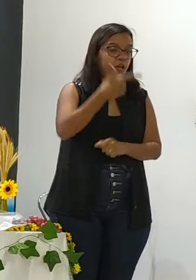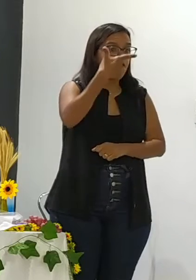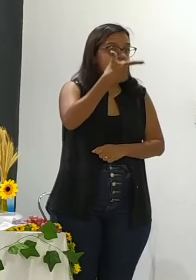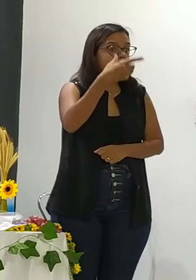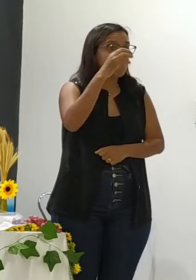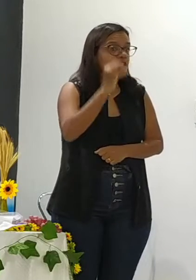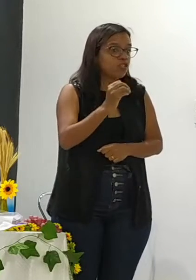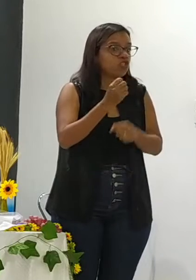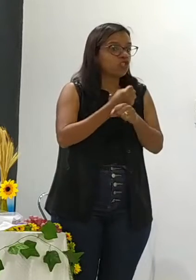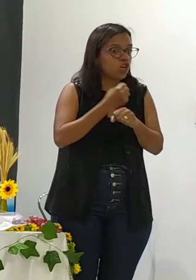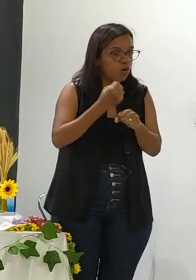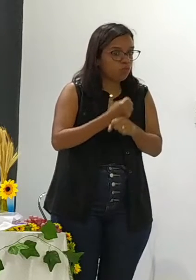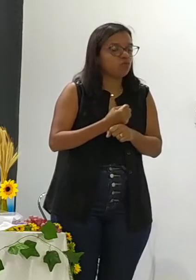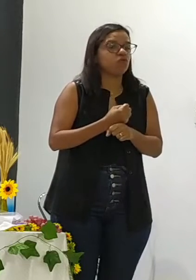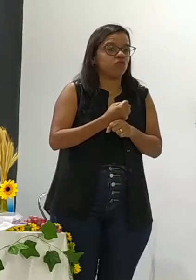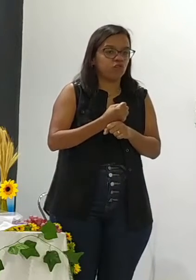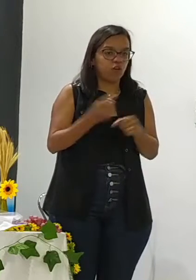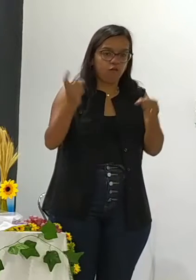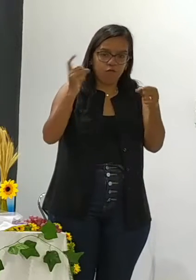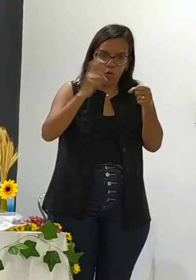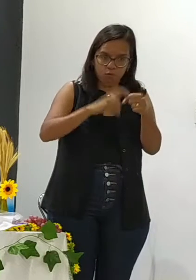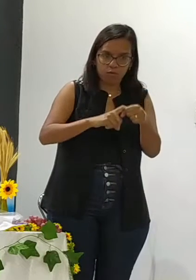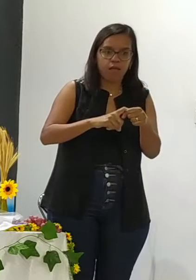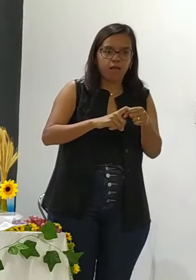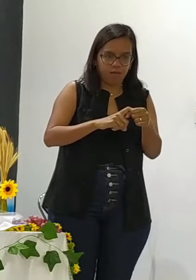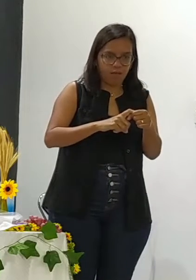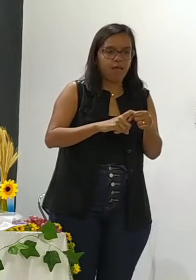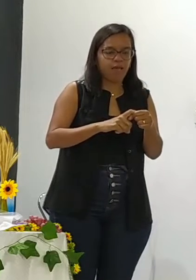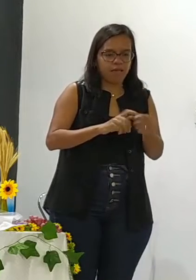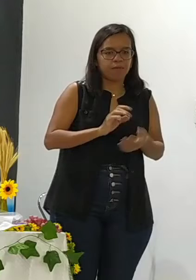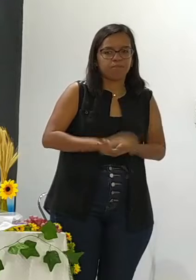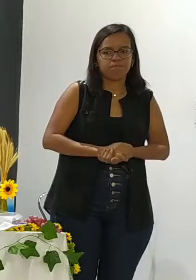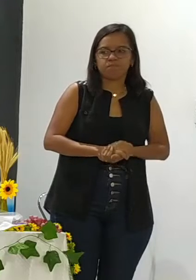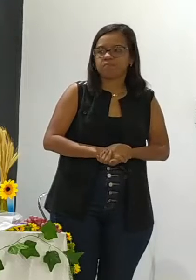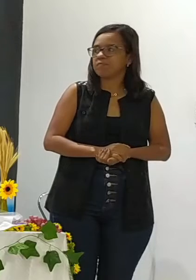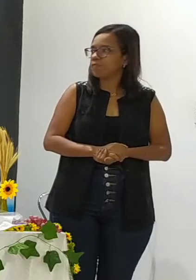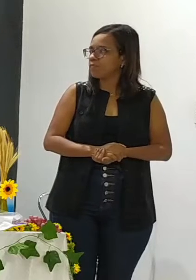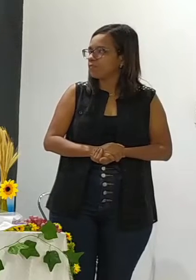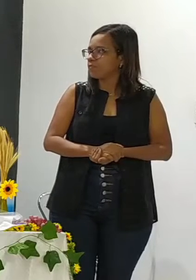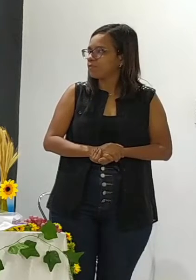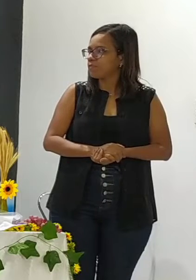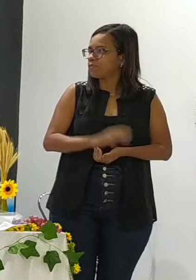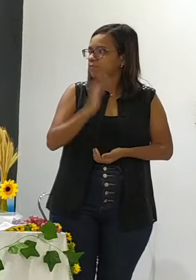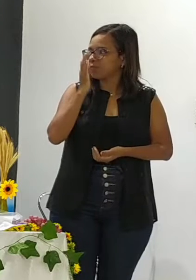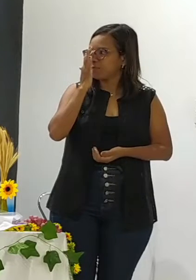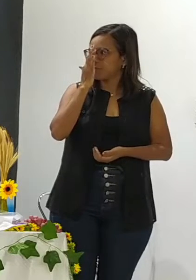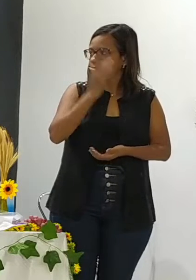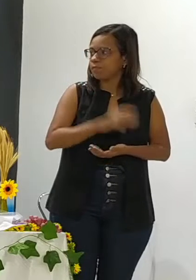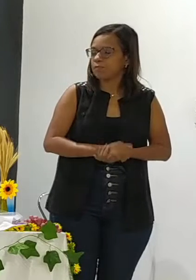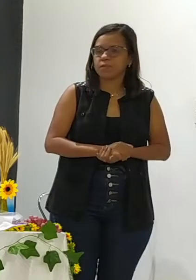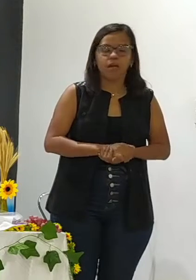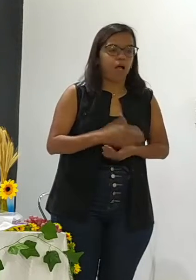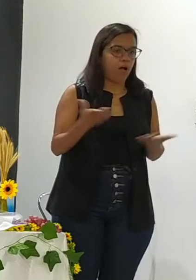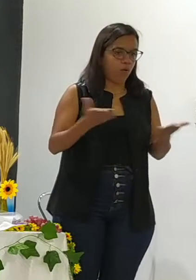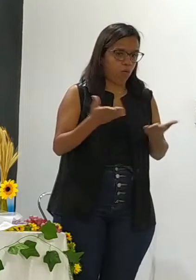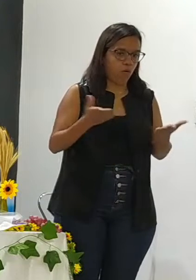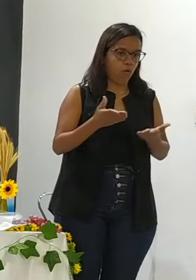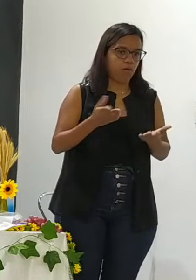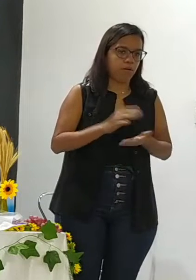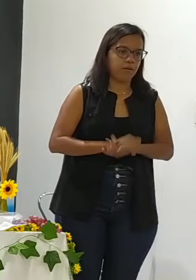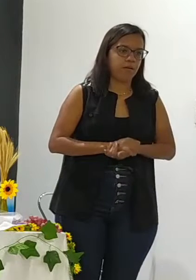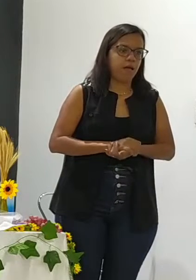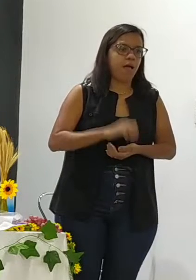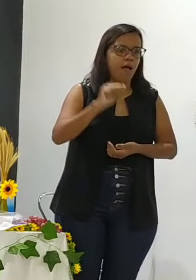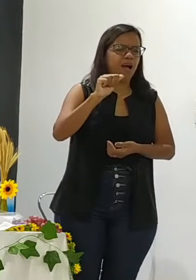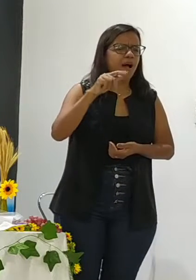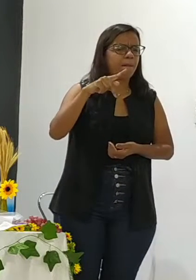20 anos que eu voltei. Já estão vendo lá, me ajudando lá para ver se eu me aposento. E tem outra promessa, Deus